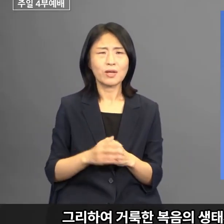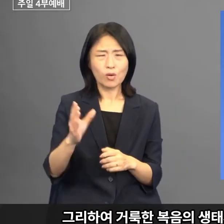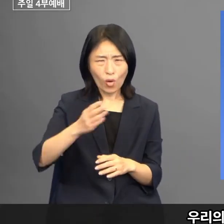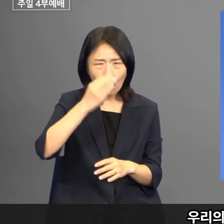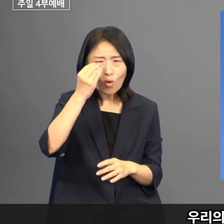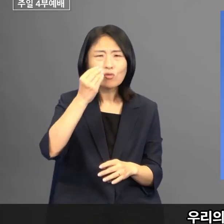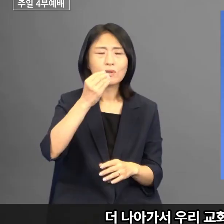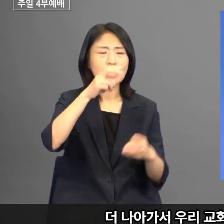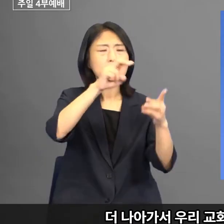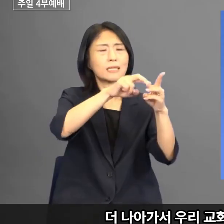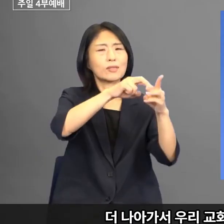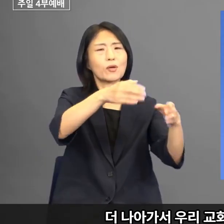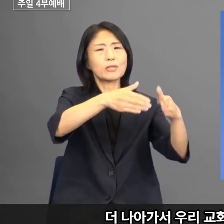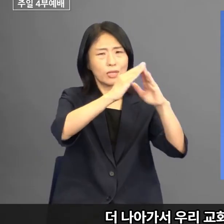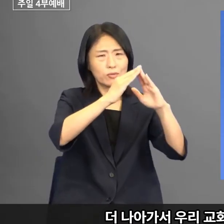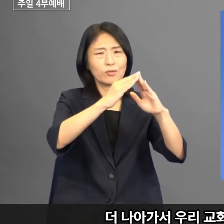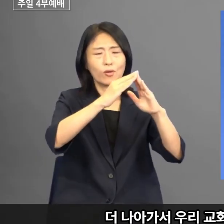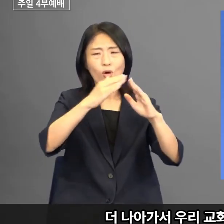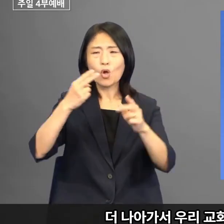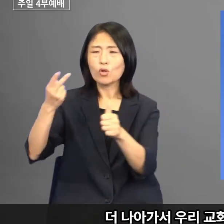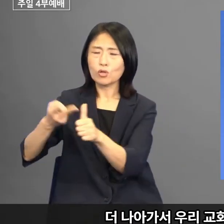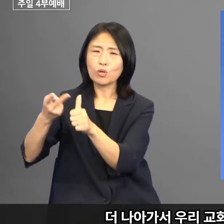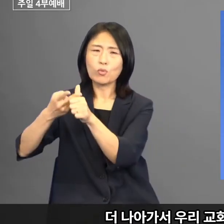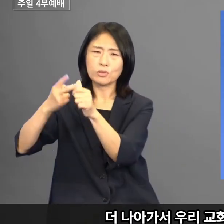있도록 하는 것이 우리의 꿈이에요. 더 나아가서